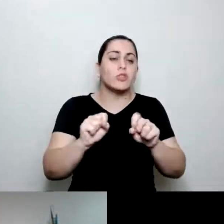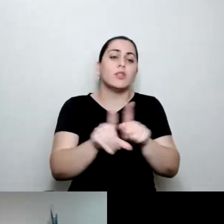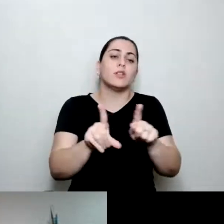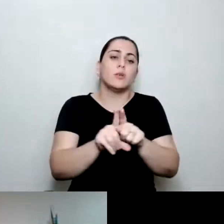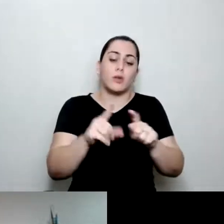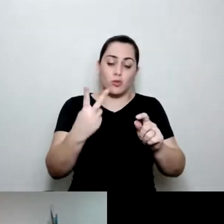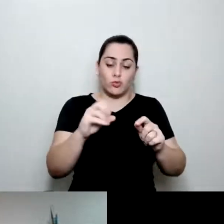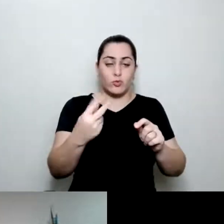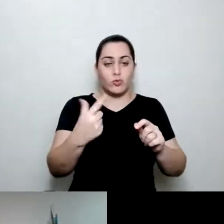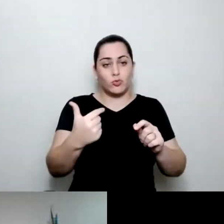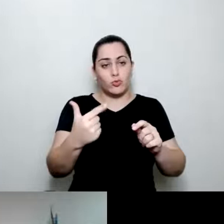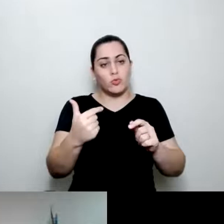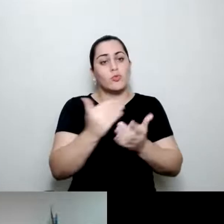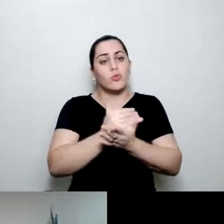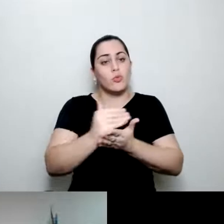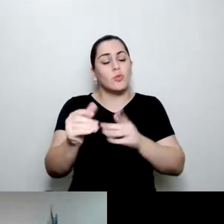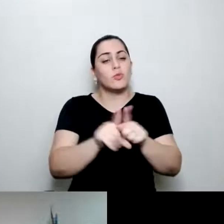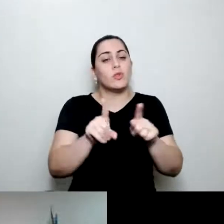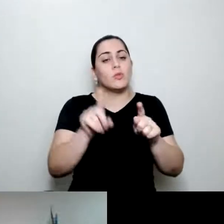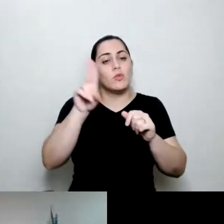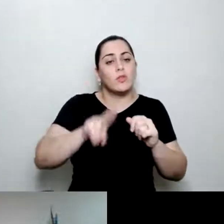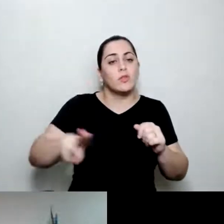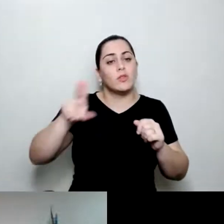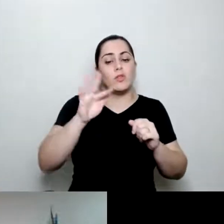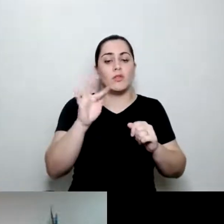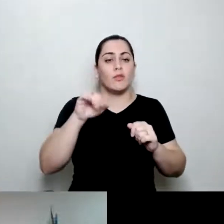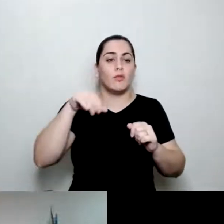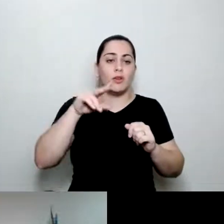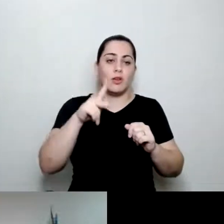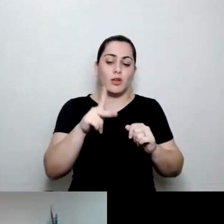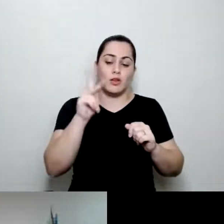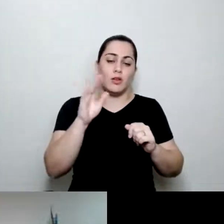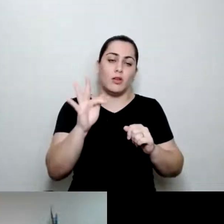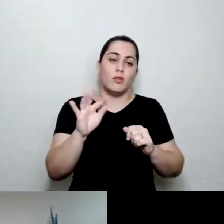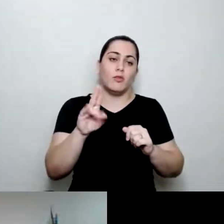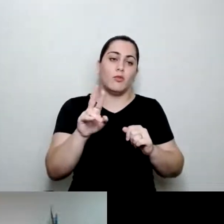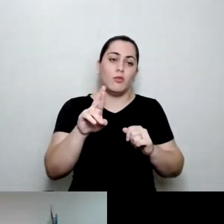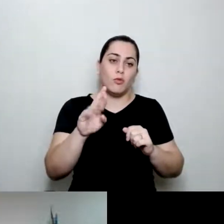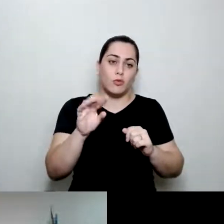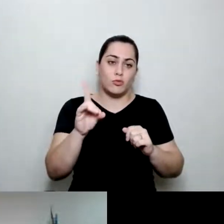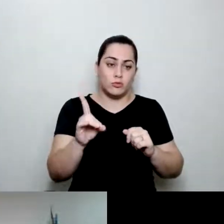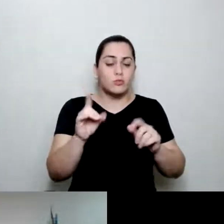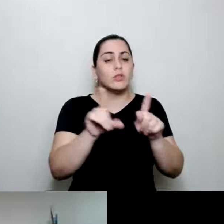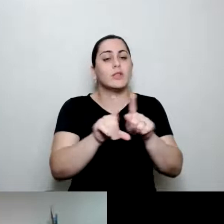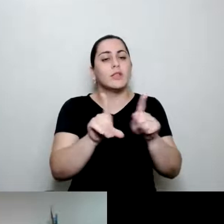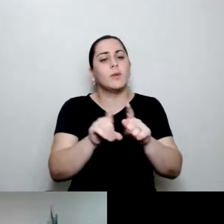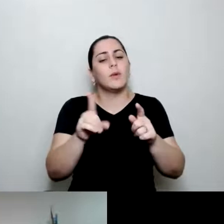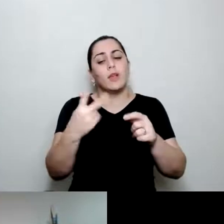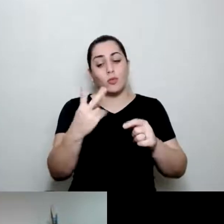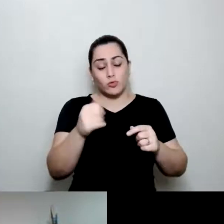ele é filiado na Goethe Universidade de Frankfurt como professor associado. Entre